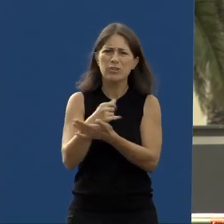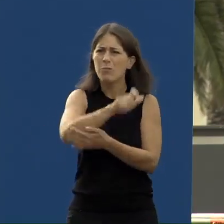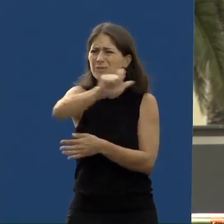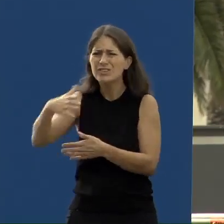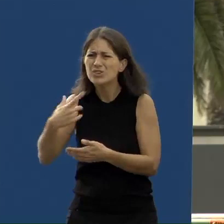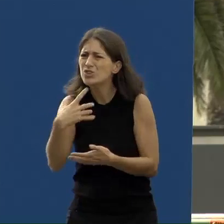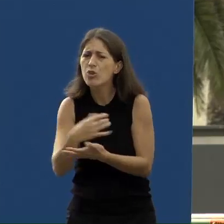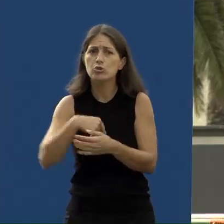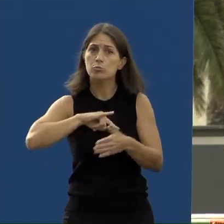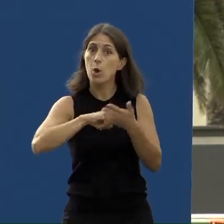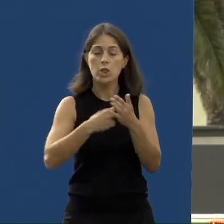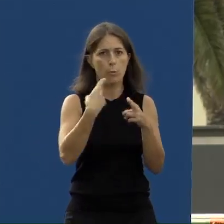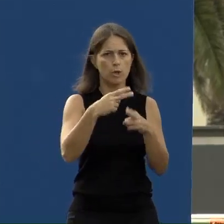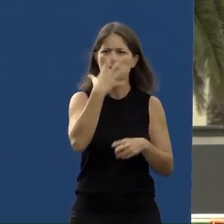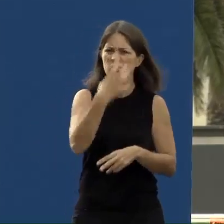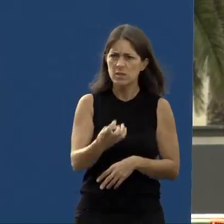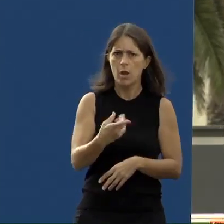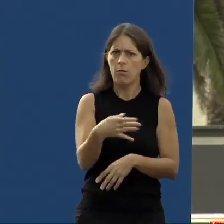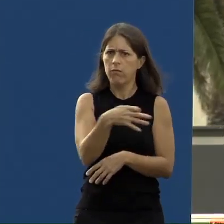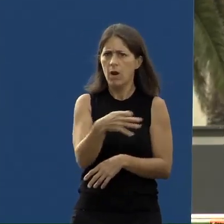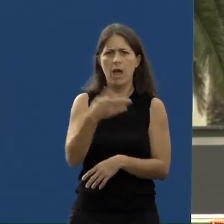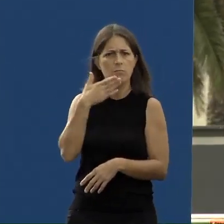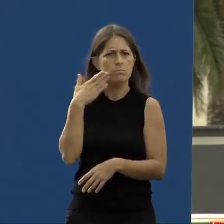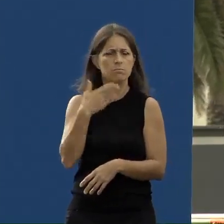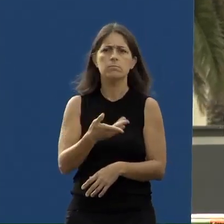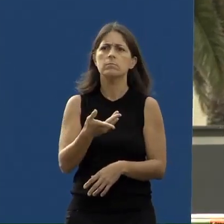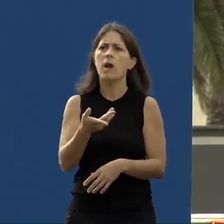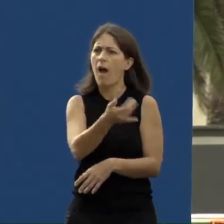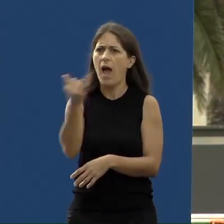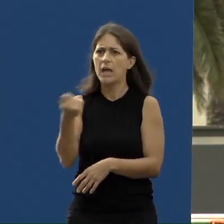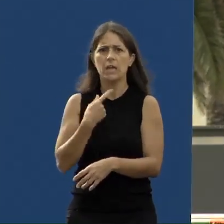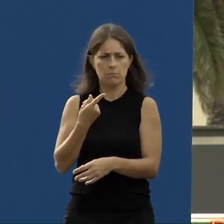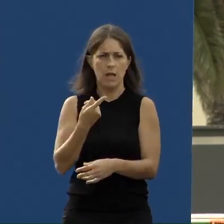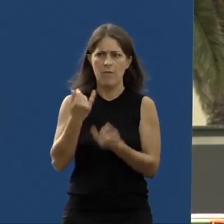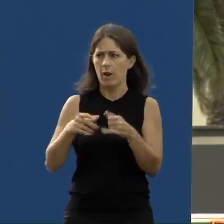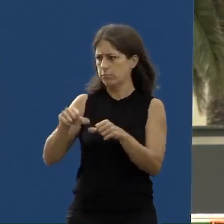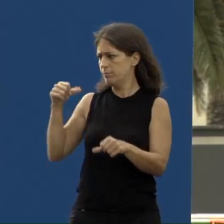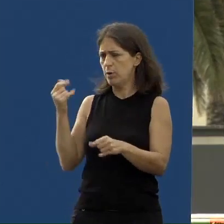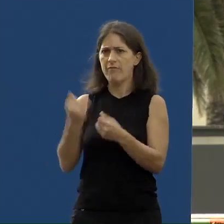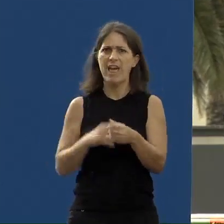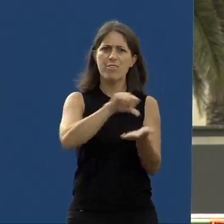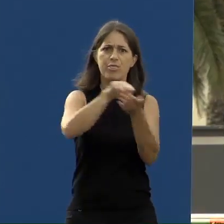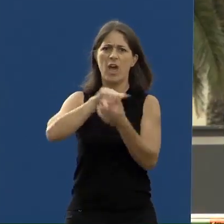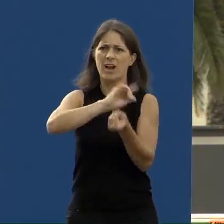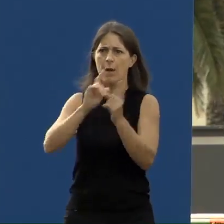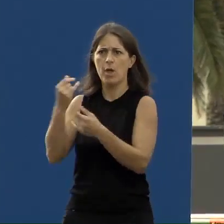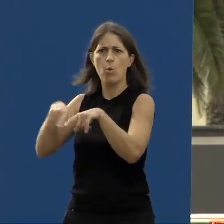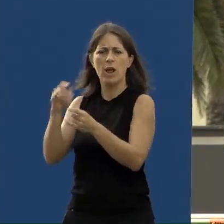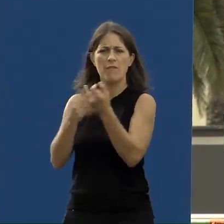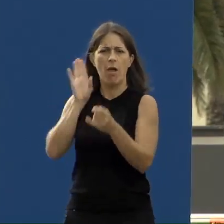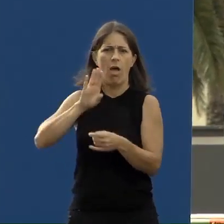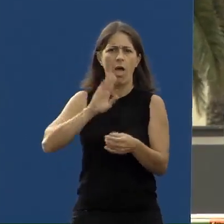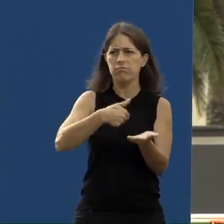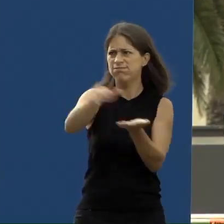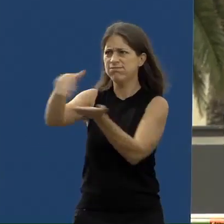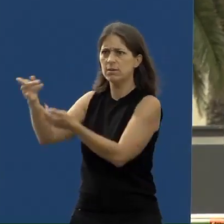que temos un proxecto político serio, solvente, honesto, decente, que foi capaz de poñer en marcha as cidades do cambio, de barrer ca corrupción, de